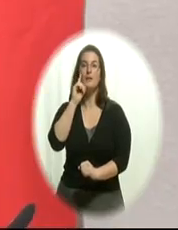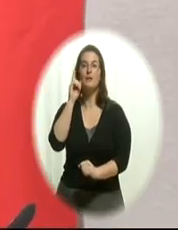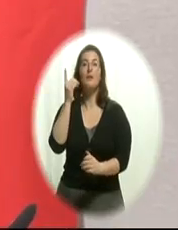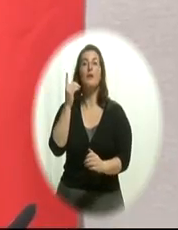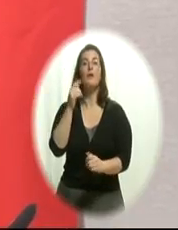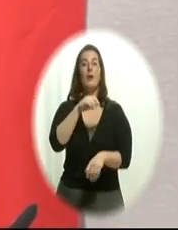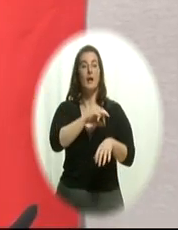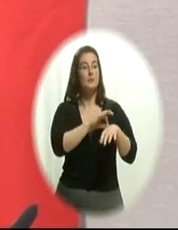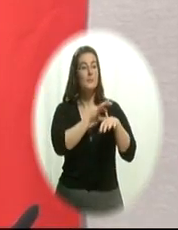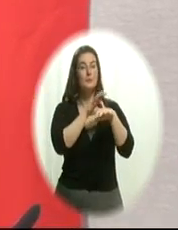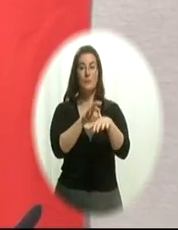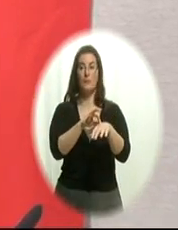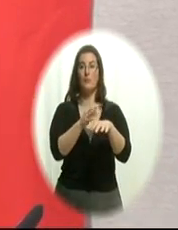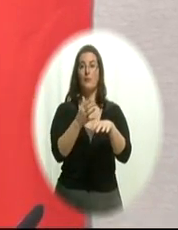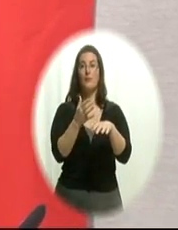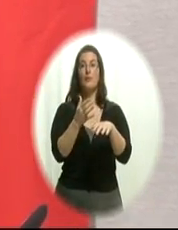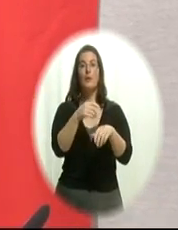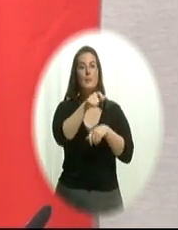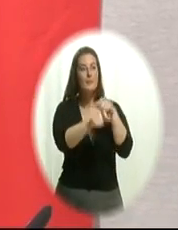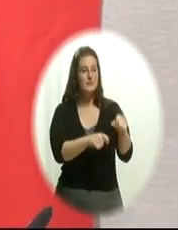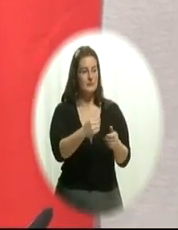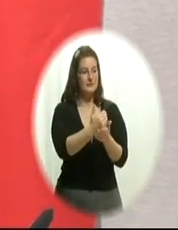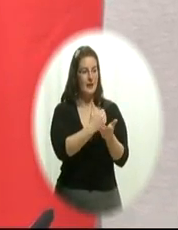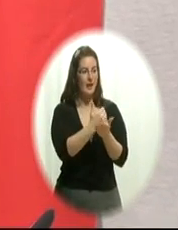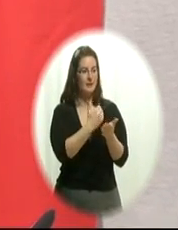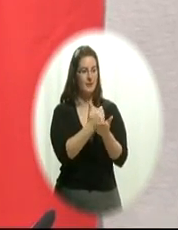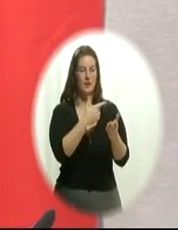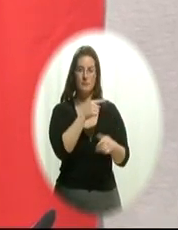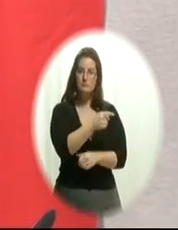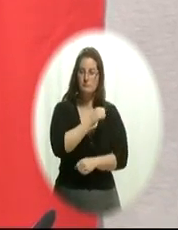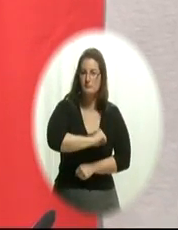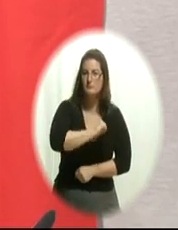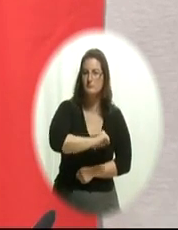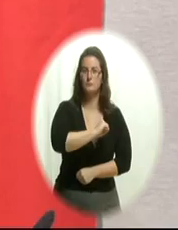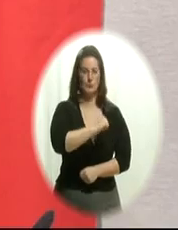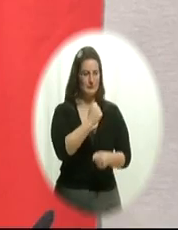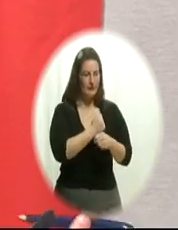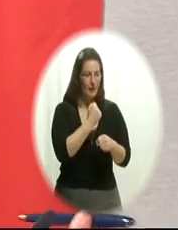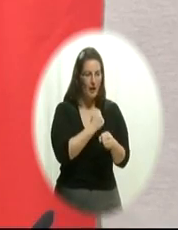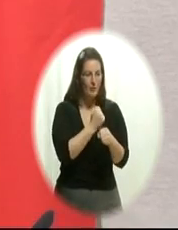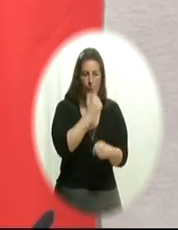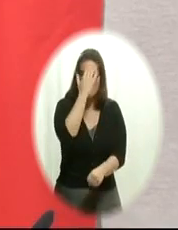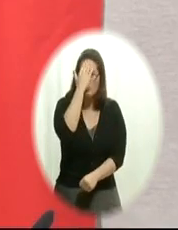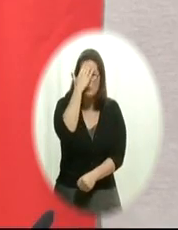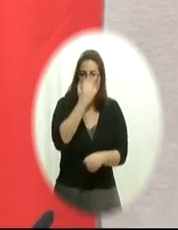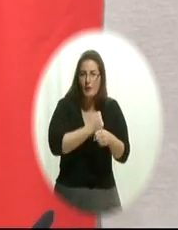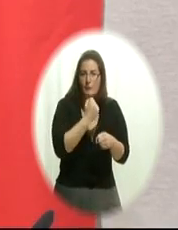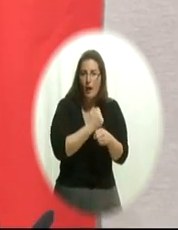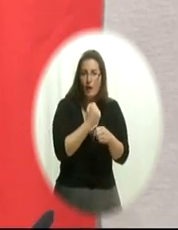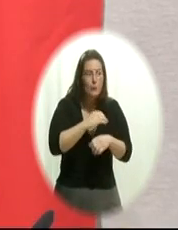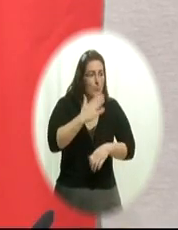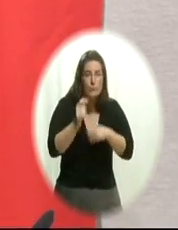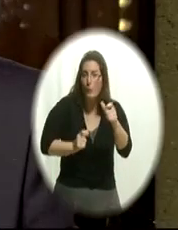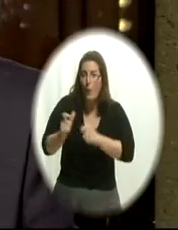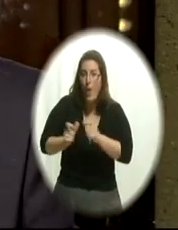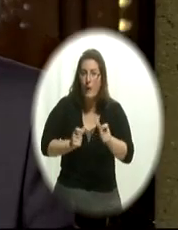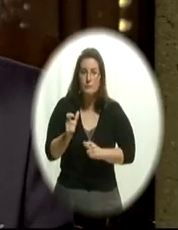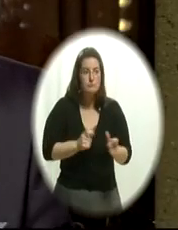salarié est productif, compétitif, il connaît son travail. Et donc, comme n'importe quel salarié,